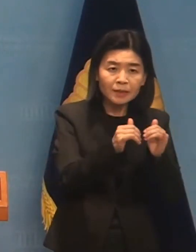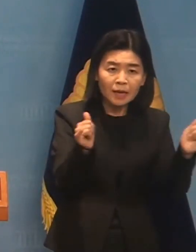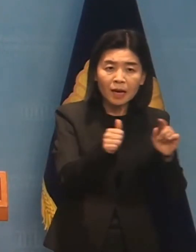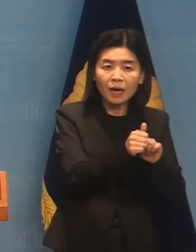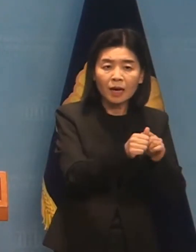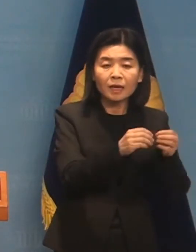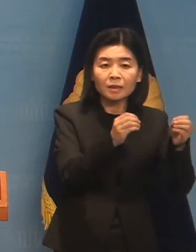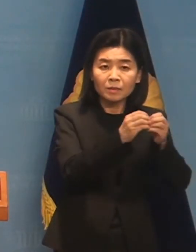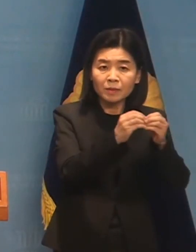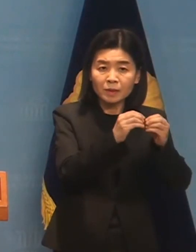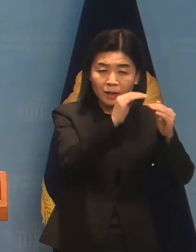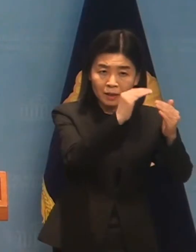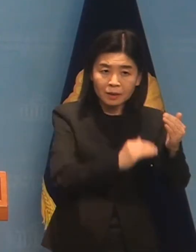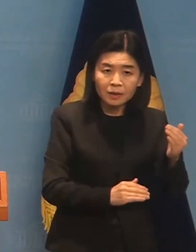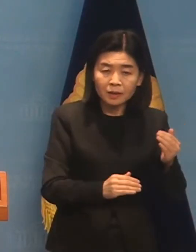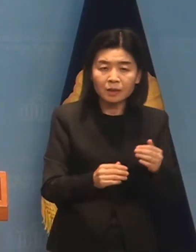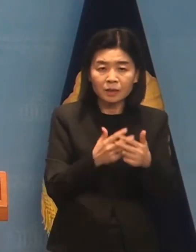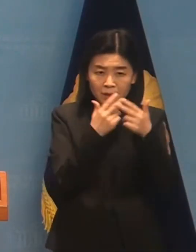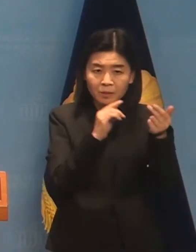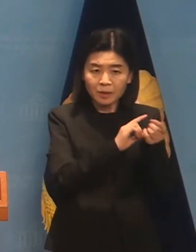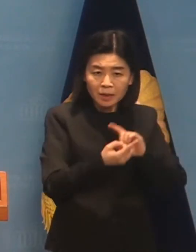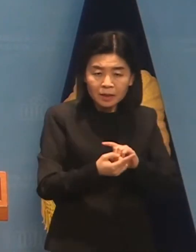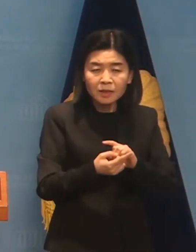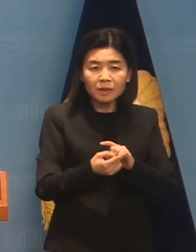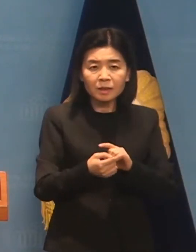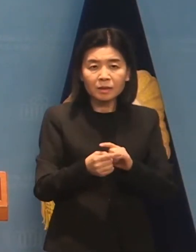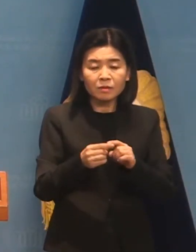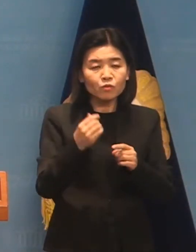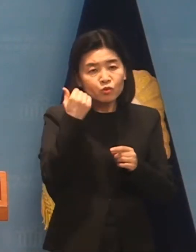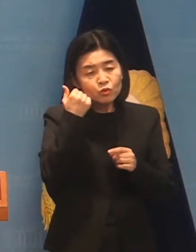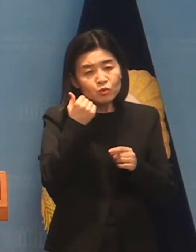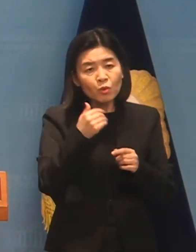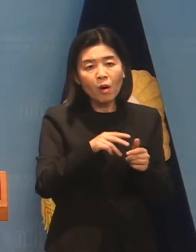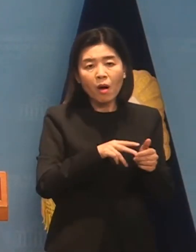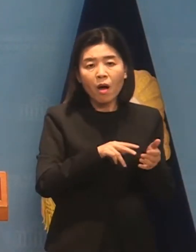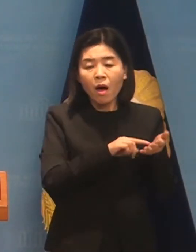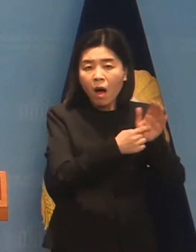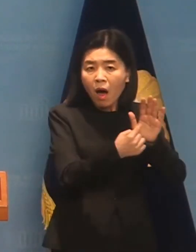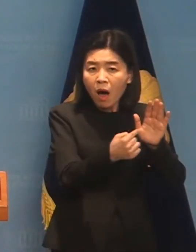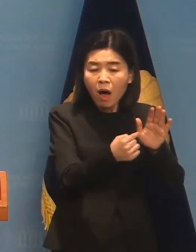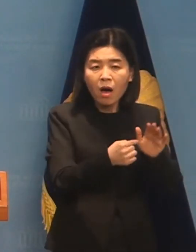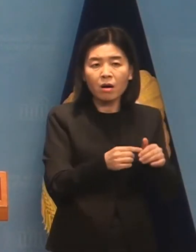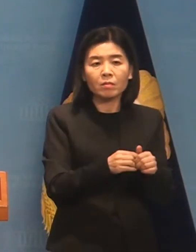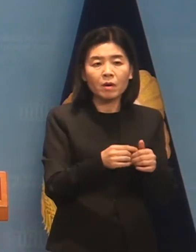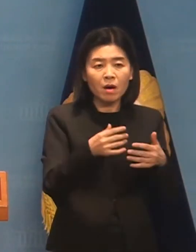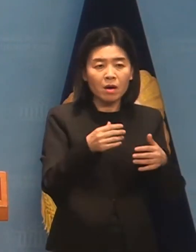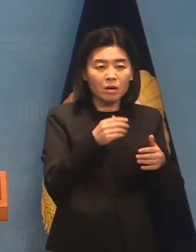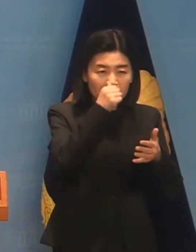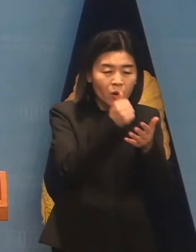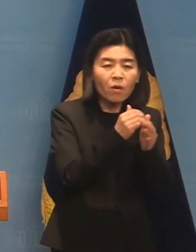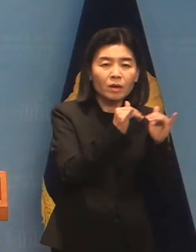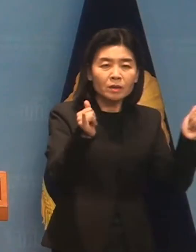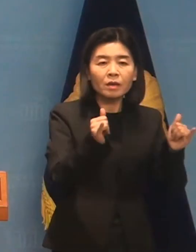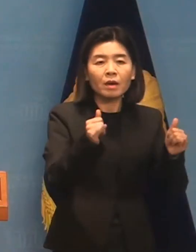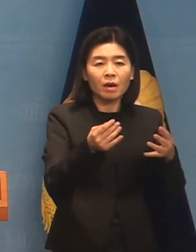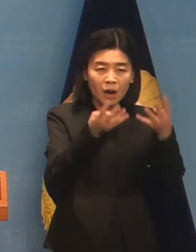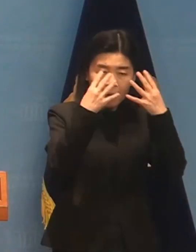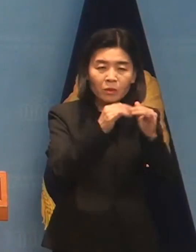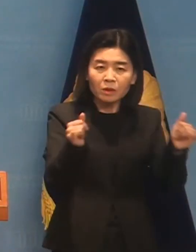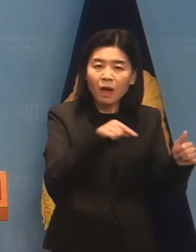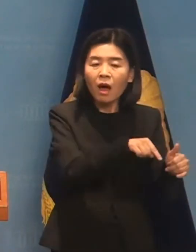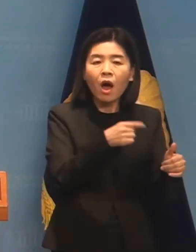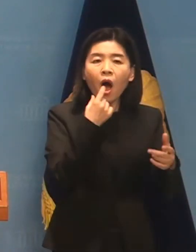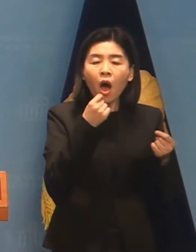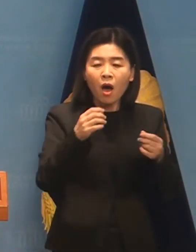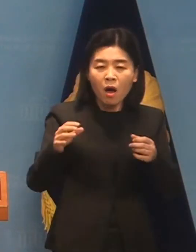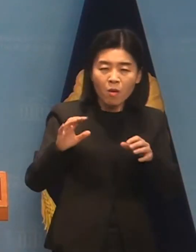글과 이재명 대신에 플랜 B 후보로 터졌다. 영상에서 후보자를 전과자, 범법자, 감옥에 가야 할 위치로 표현하거나